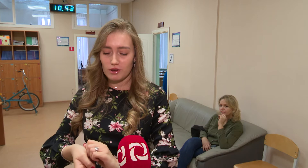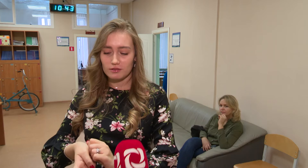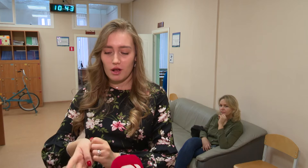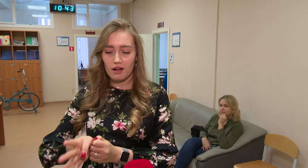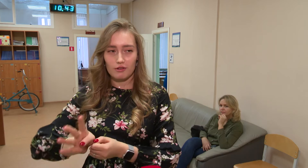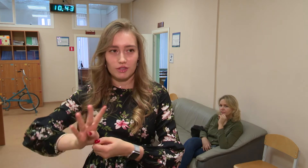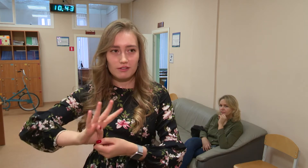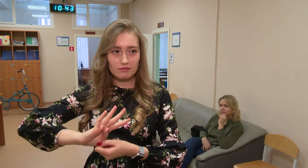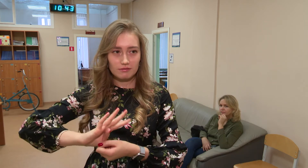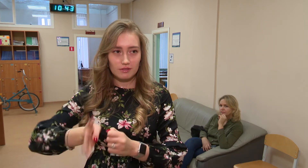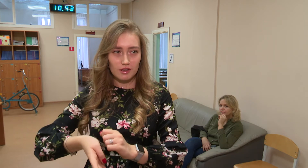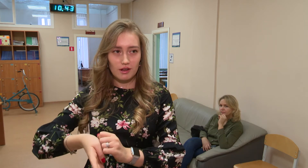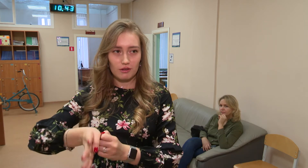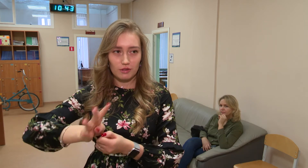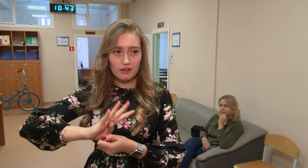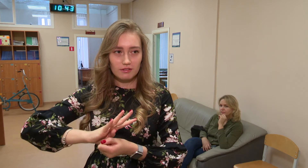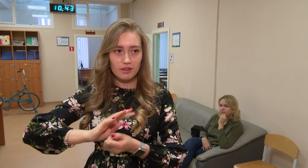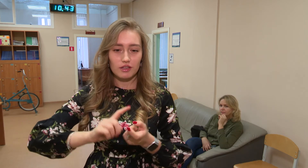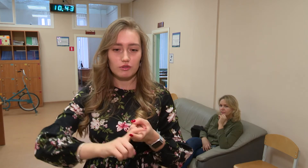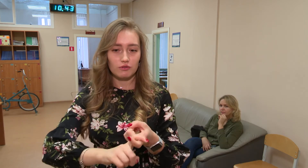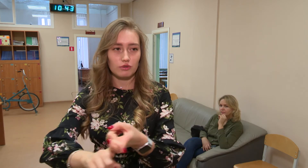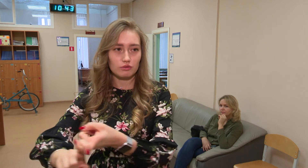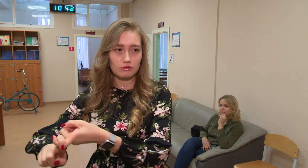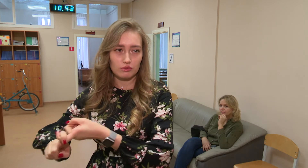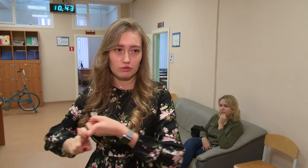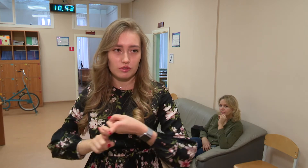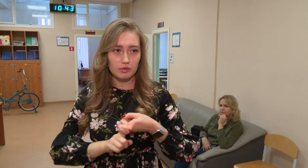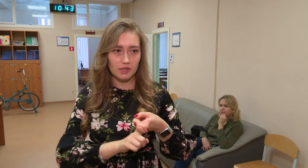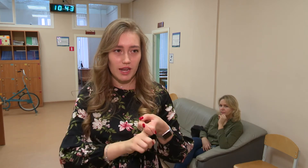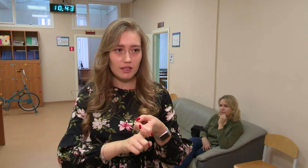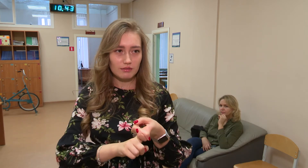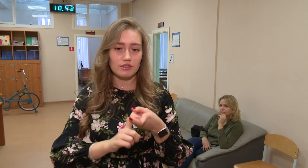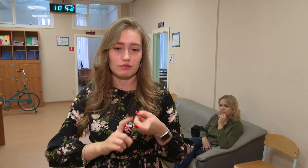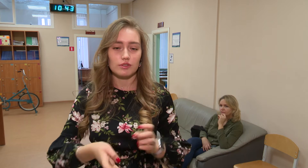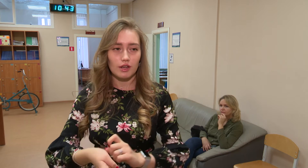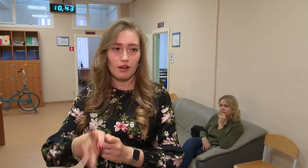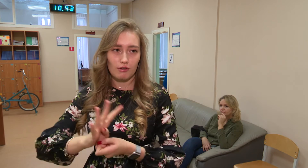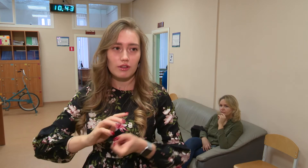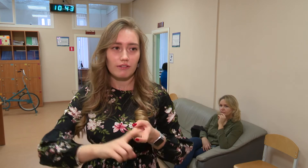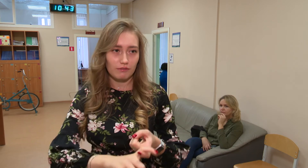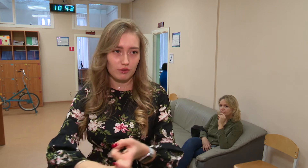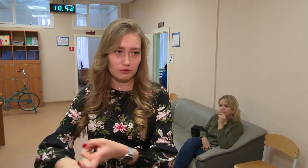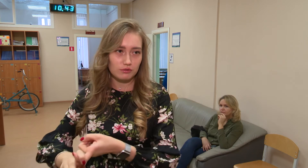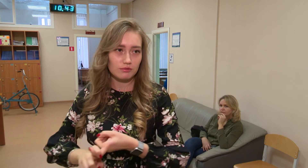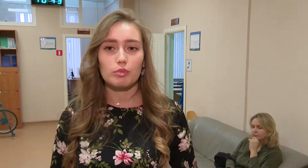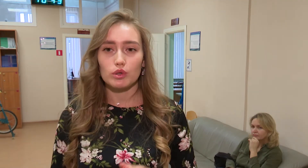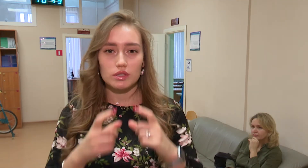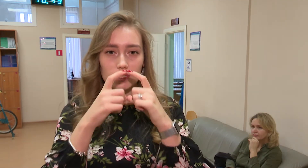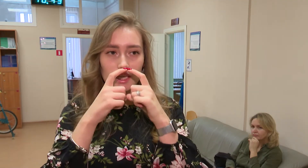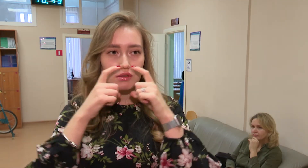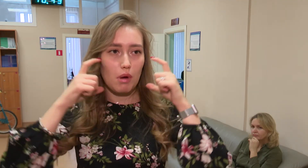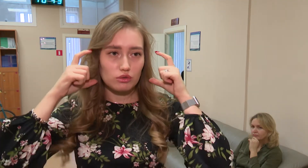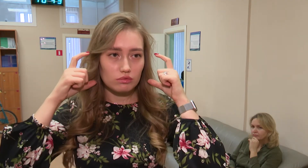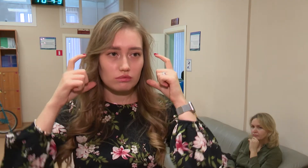мире слово показывают так. Корона и вот вирус. Что он распространяется везде? Корона, вирус.